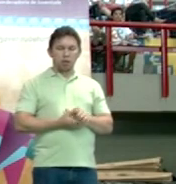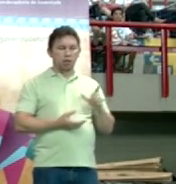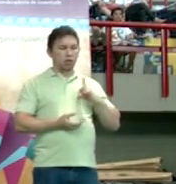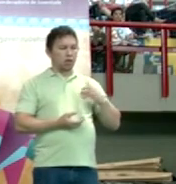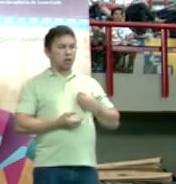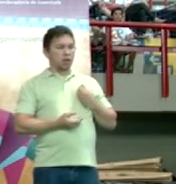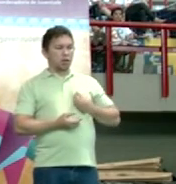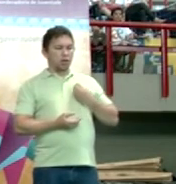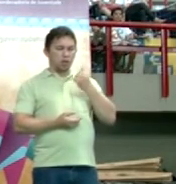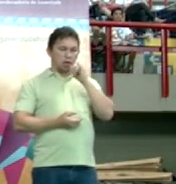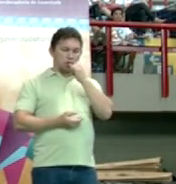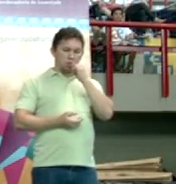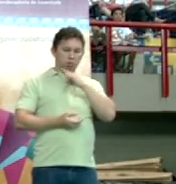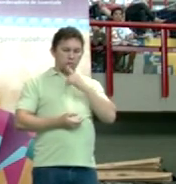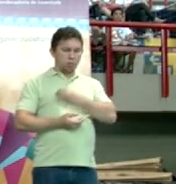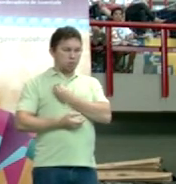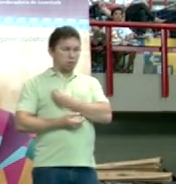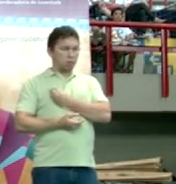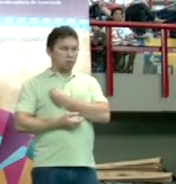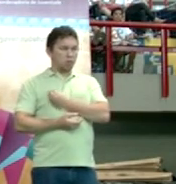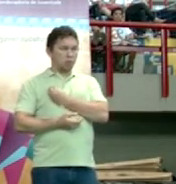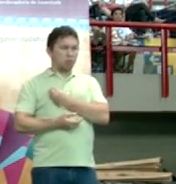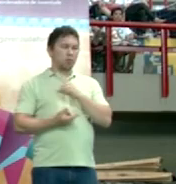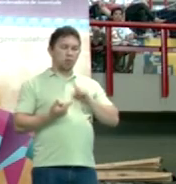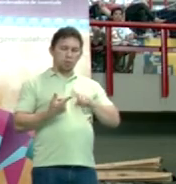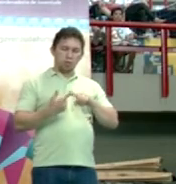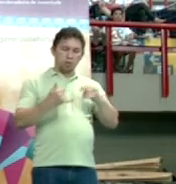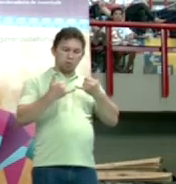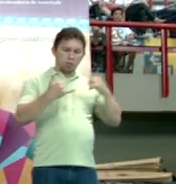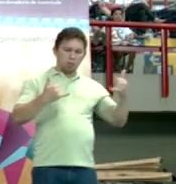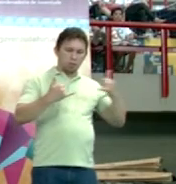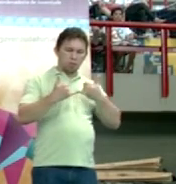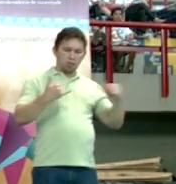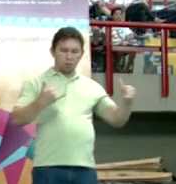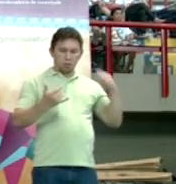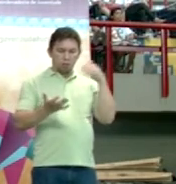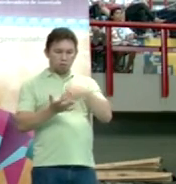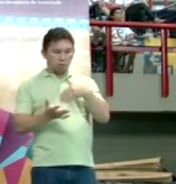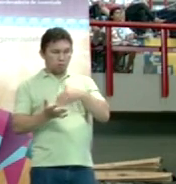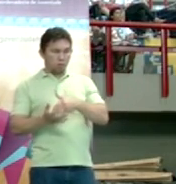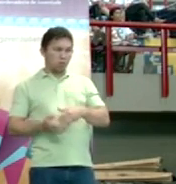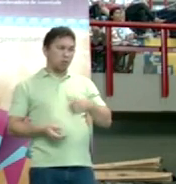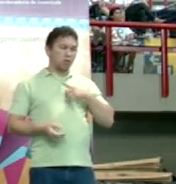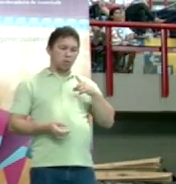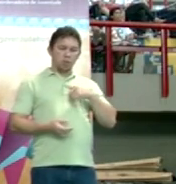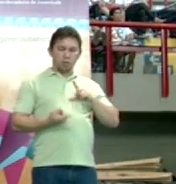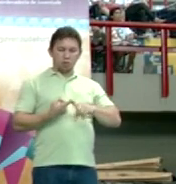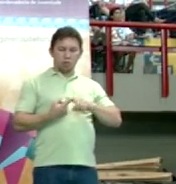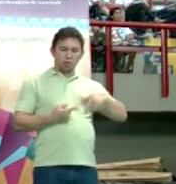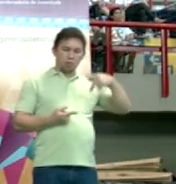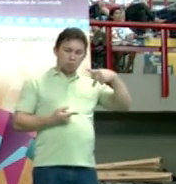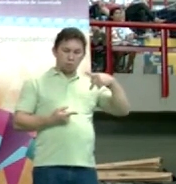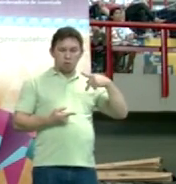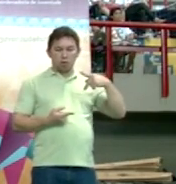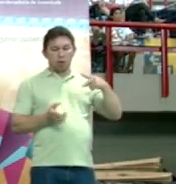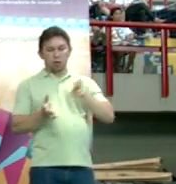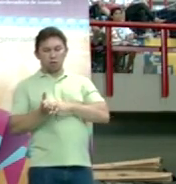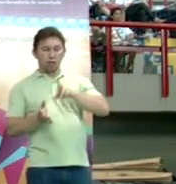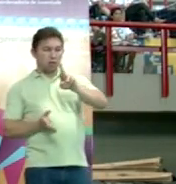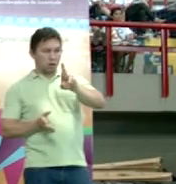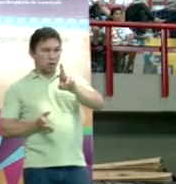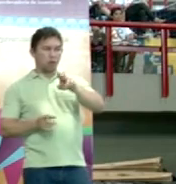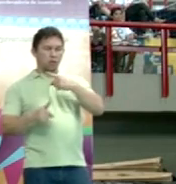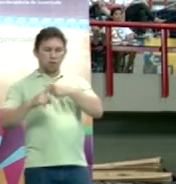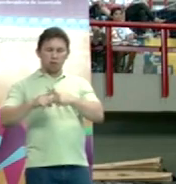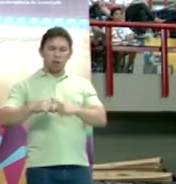aparelho elétrico, resistência, e de corrente, usa a última. P igual a R vezes I ao quadrado. Se a questão